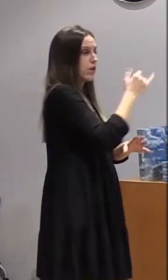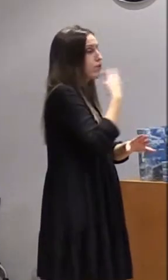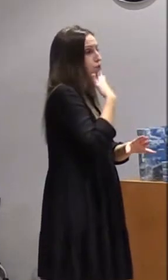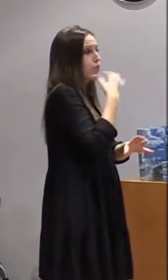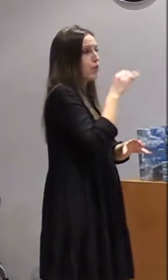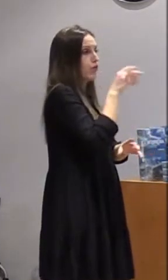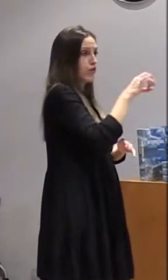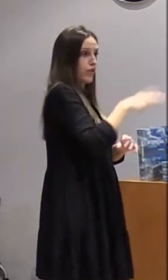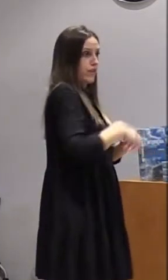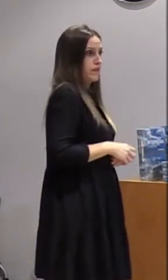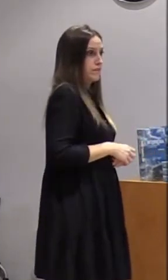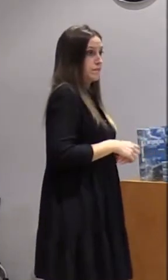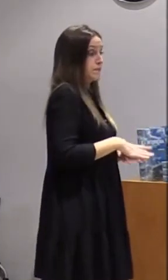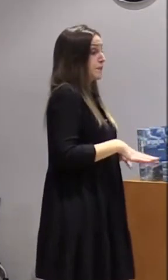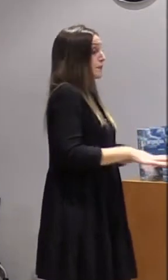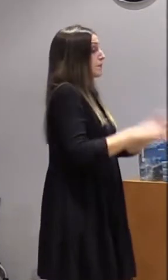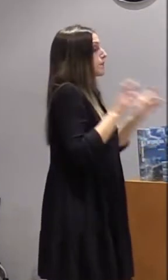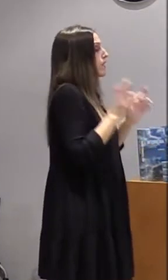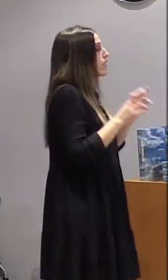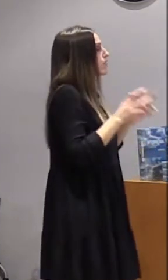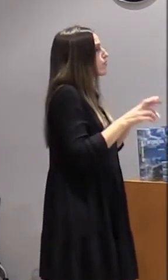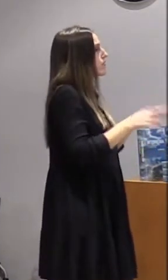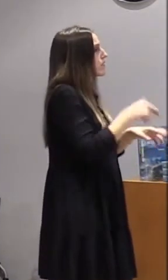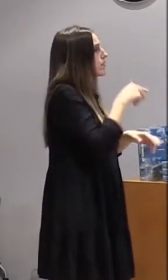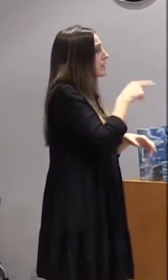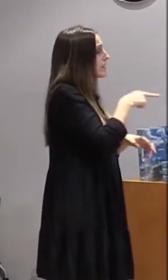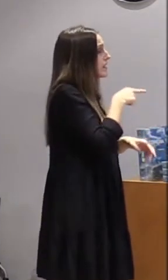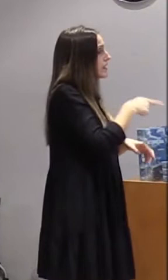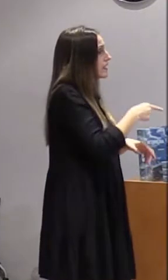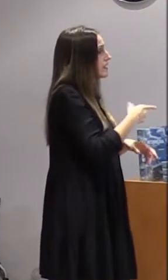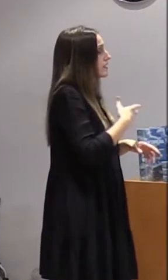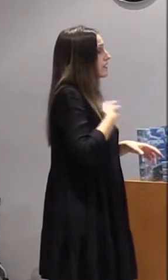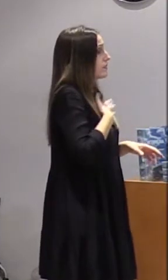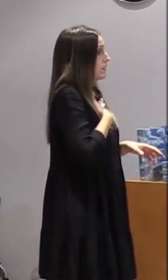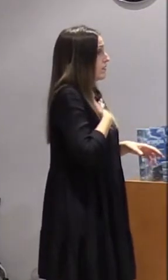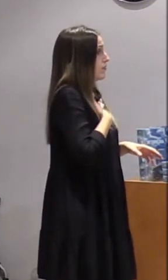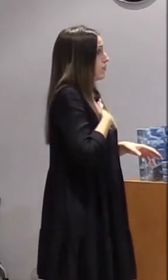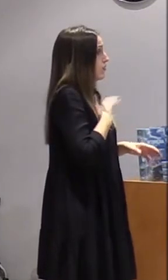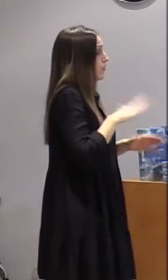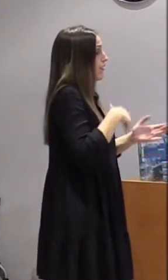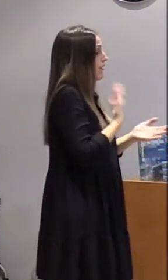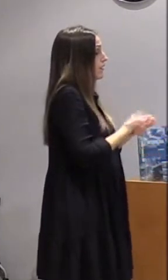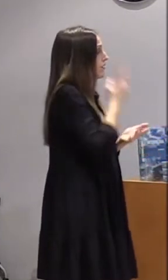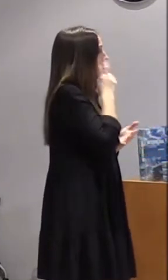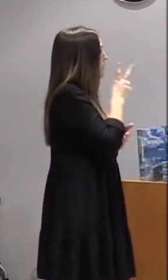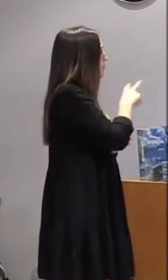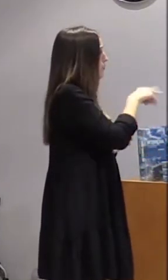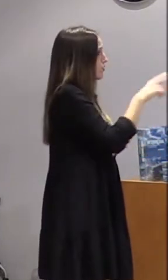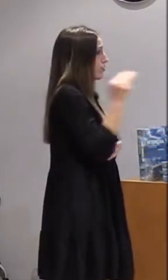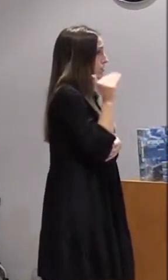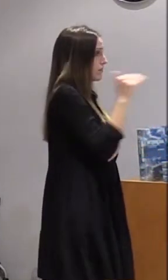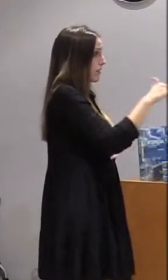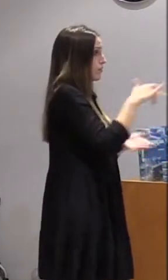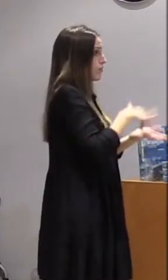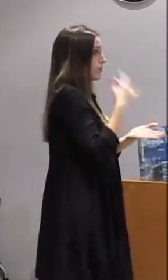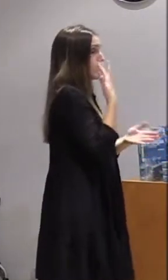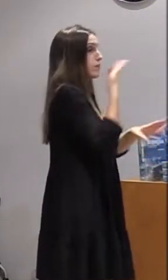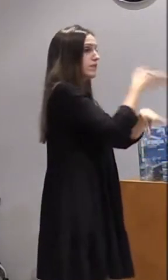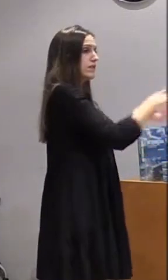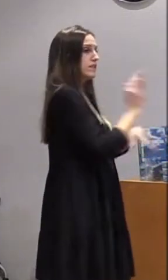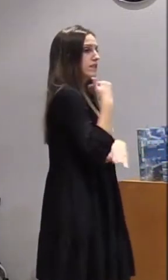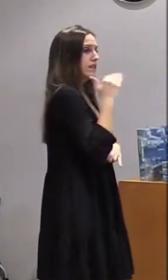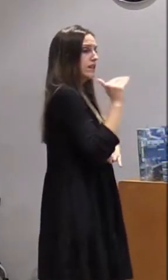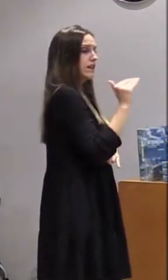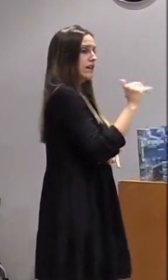docena. Afortunadamente, ese patrimonio en parte llegó al Museo del Prado. Y cada vez que vayáis al Prado tenéis la oportunidad